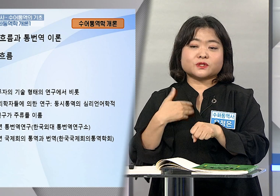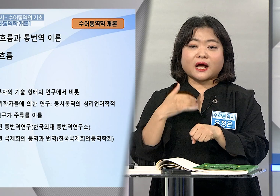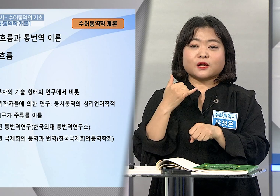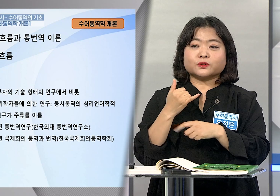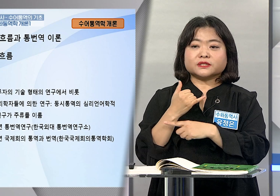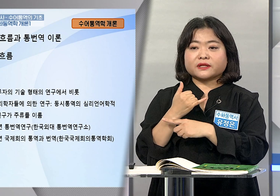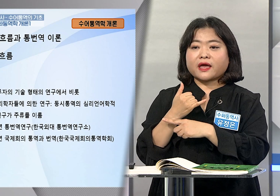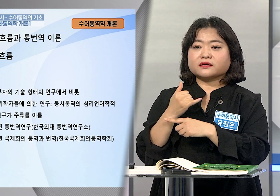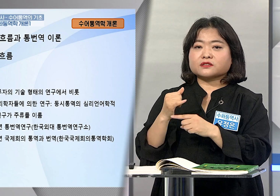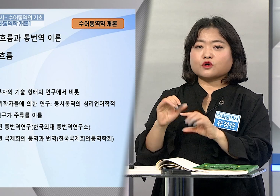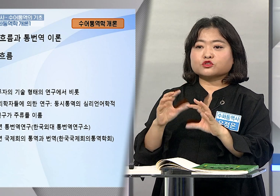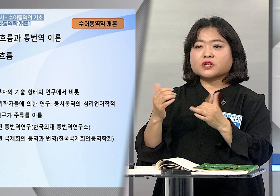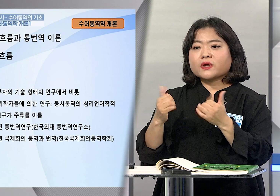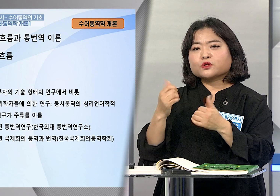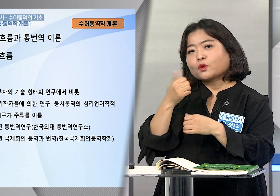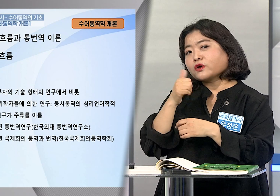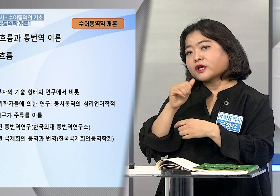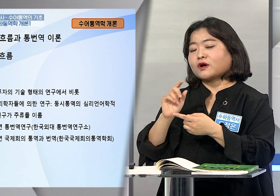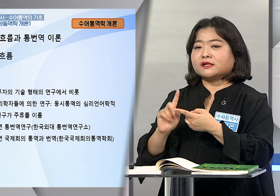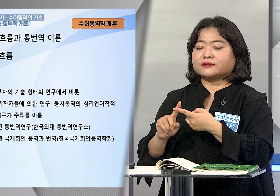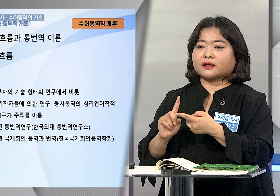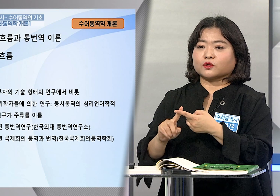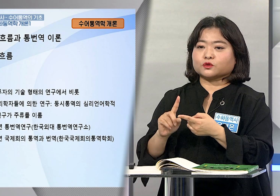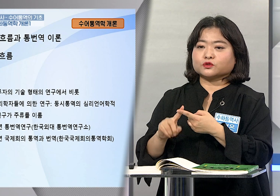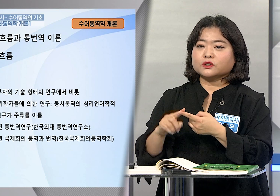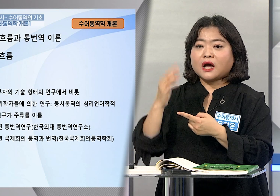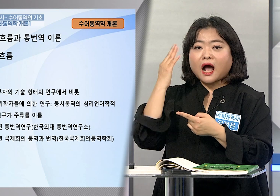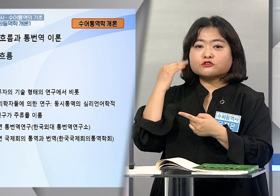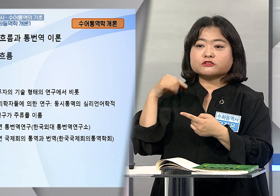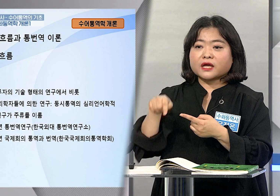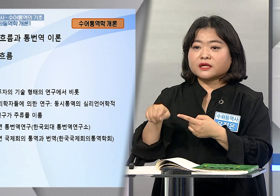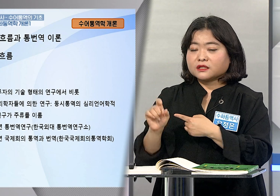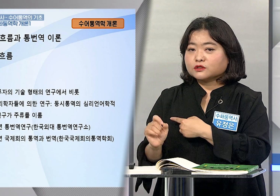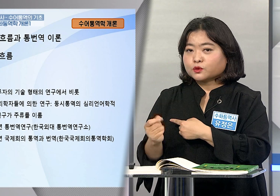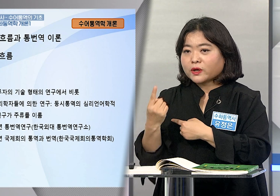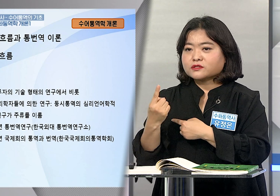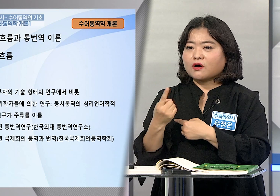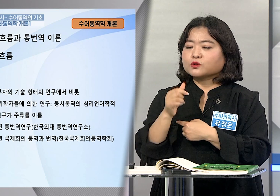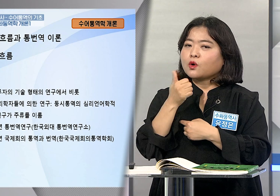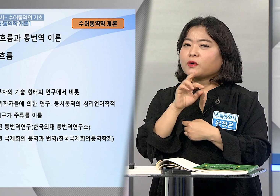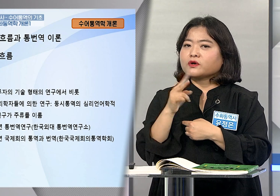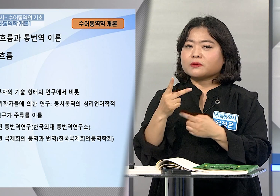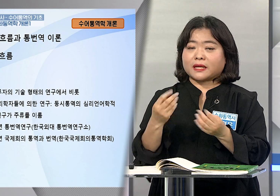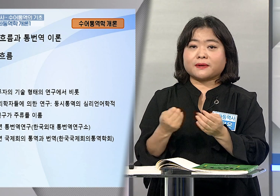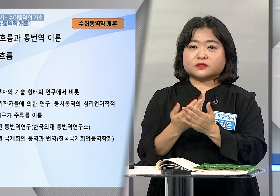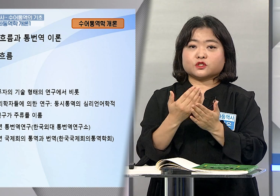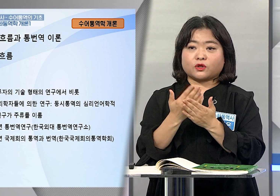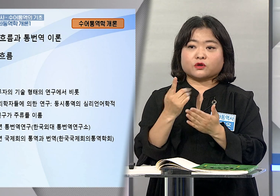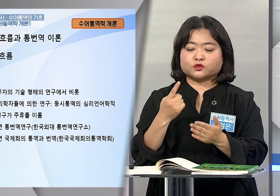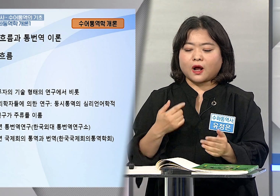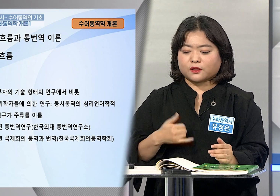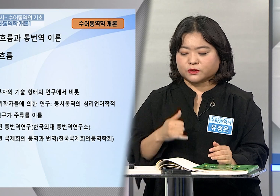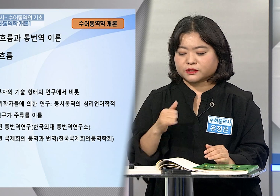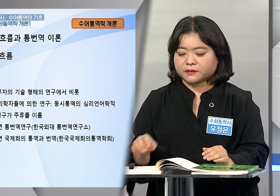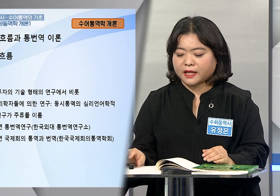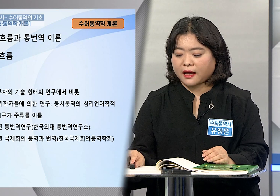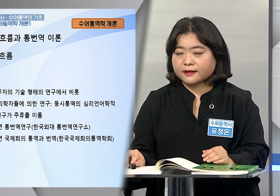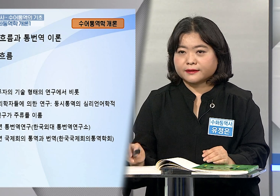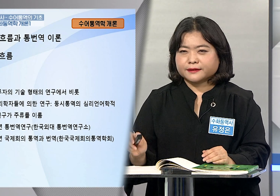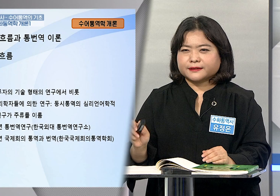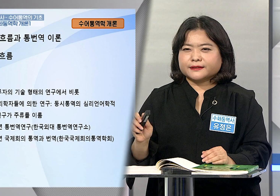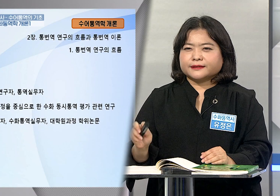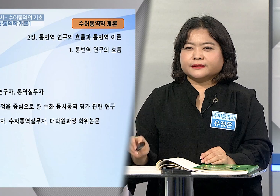활동하시는 걸로 제가 알고 있는데 그래서 국제회의 통역에 관련된 것도 한국에 이걸 통해서 통번역이 많이 발전이 된 것으로 알고